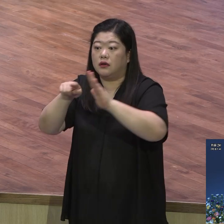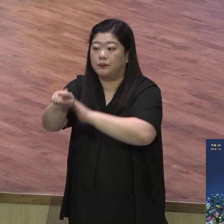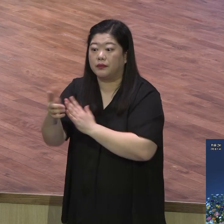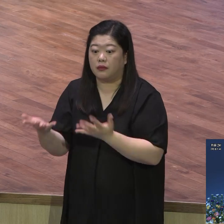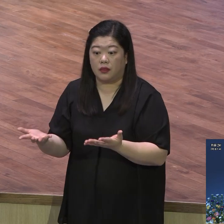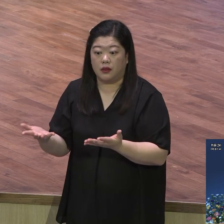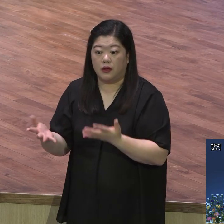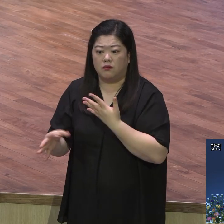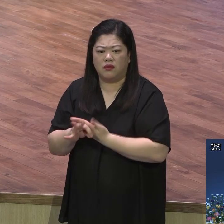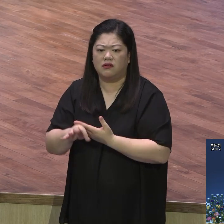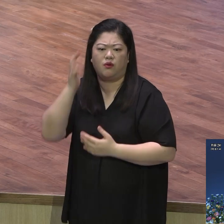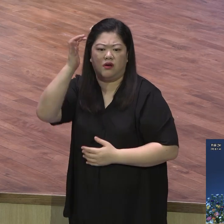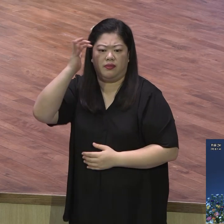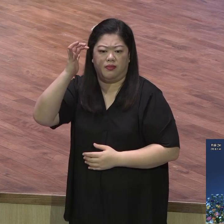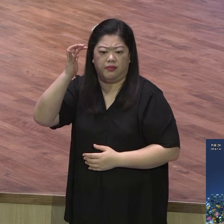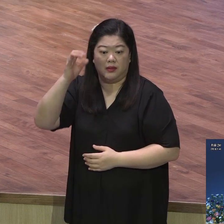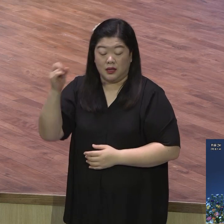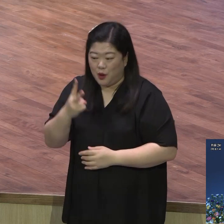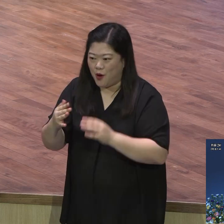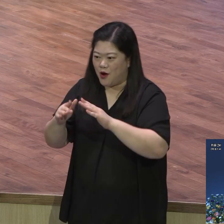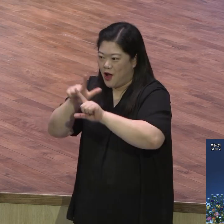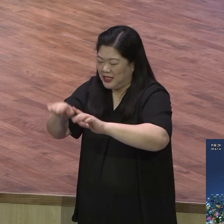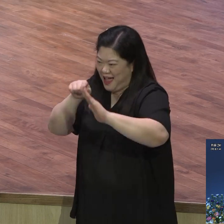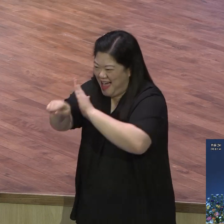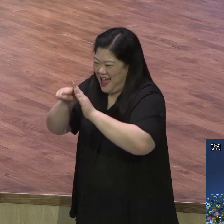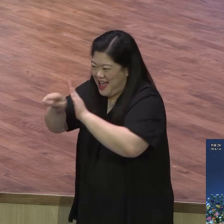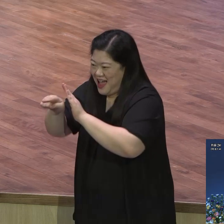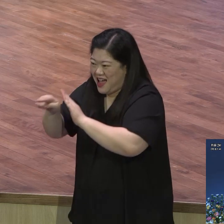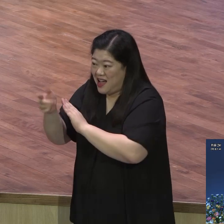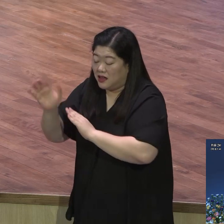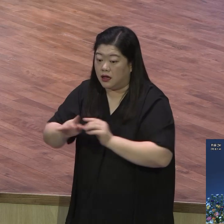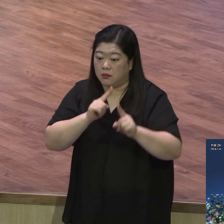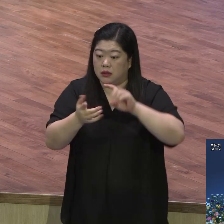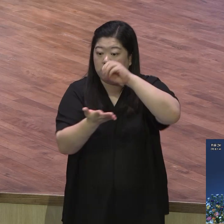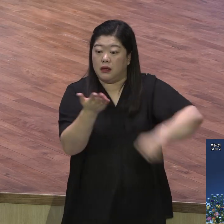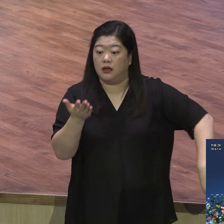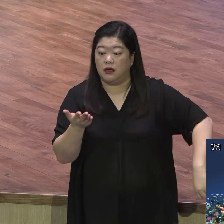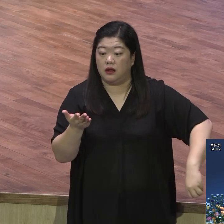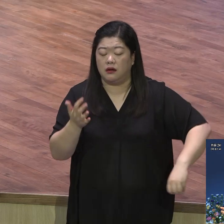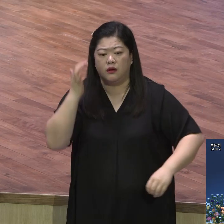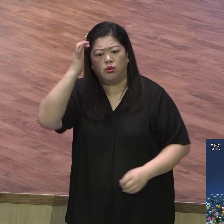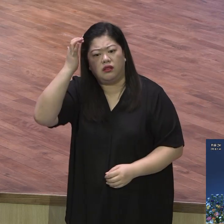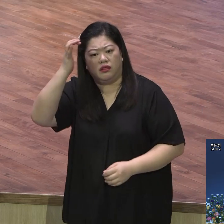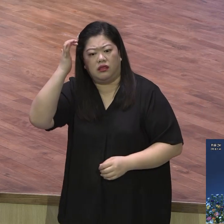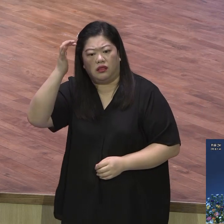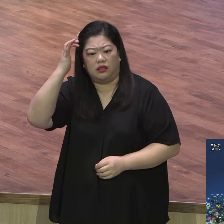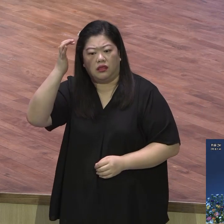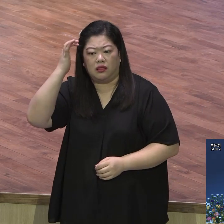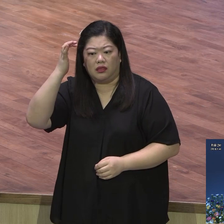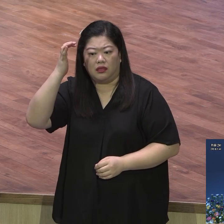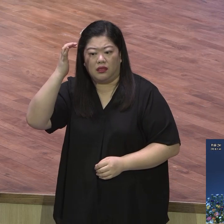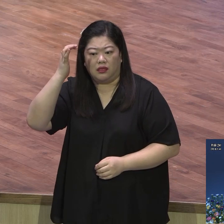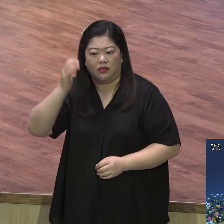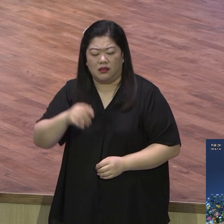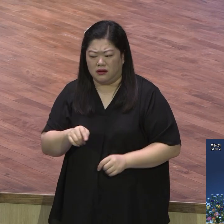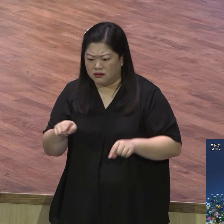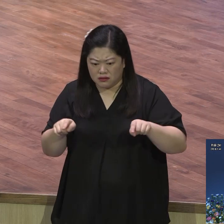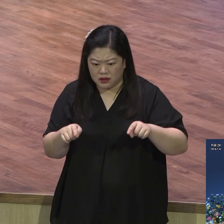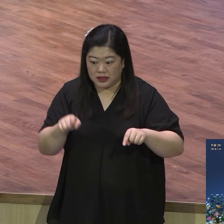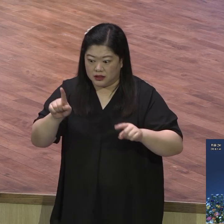없이 내 생각 내 감정 내 기분 내 판단은 그건 틀린 거란 말이에요. 결과가 안 좋아진단 말이에요. 열매가 없단 말이에요.